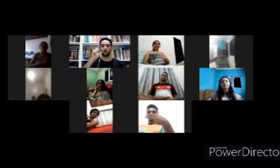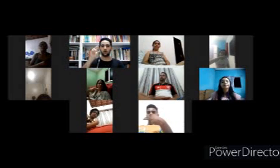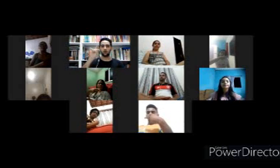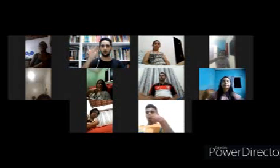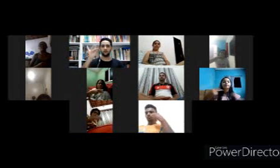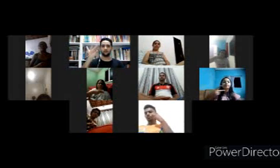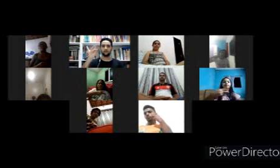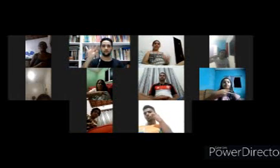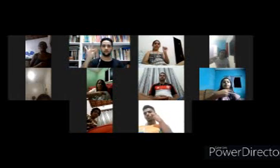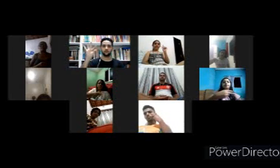Cola.